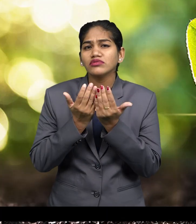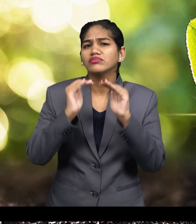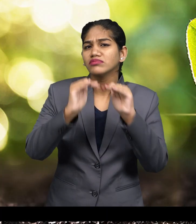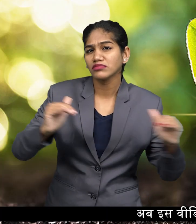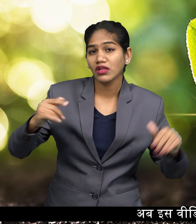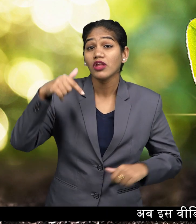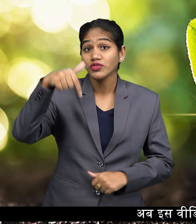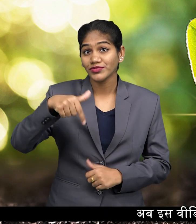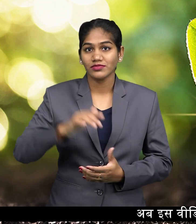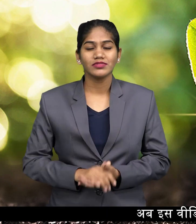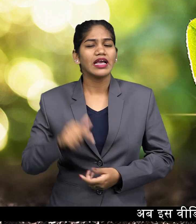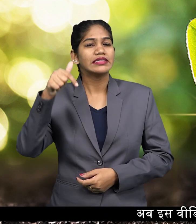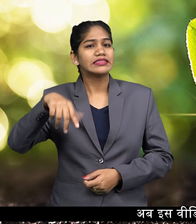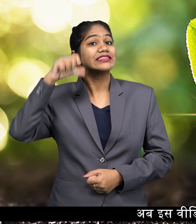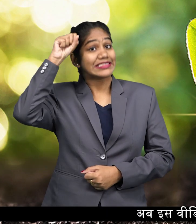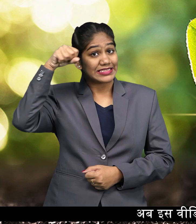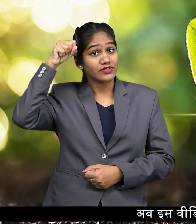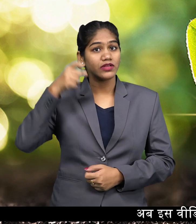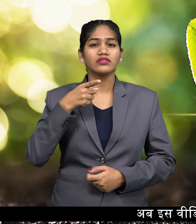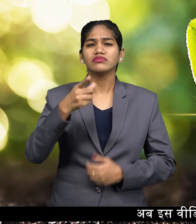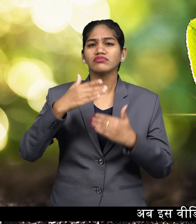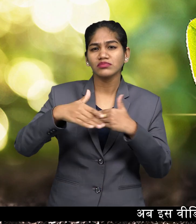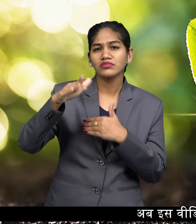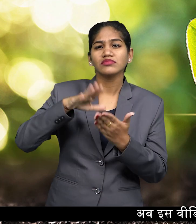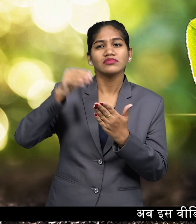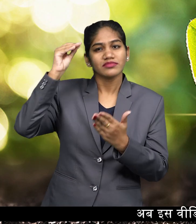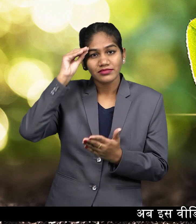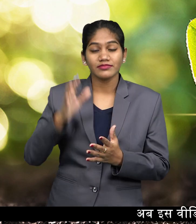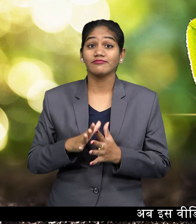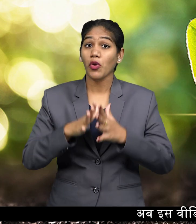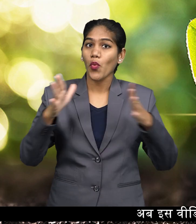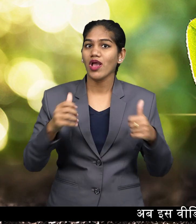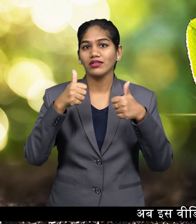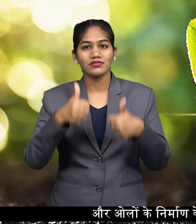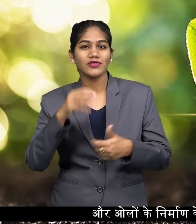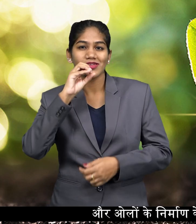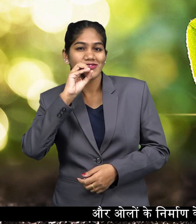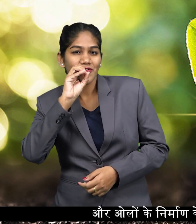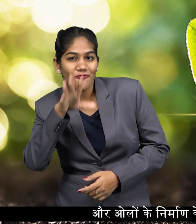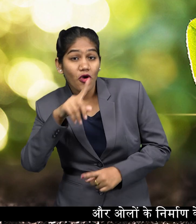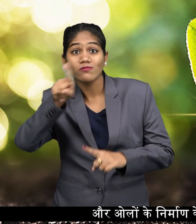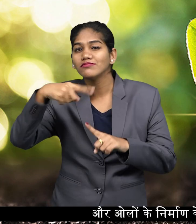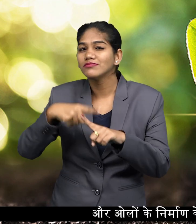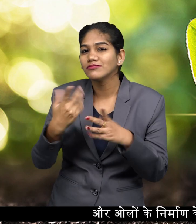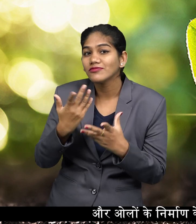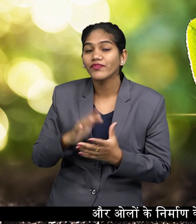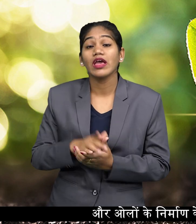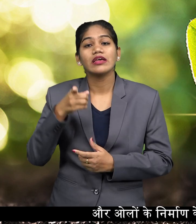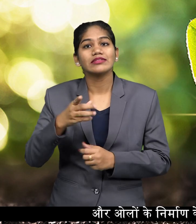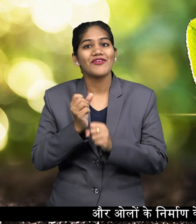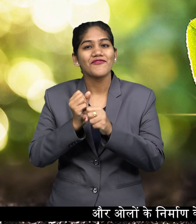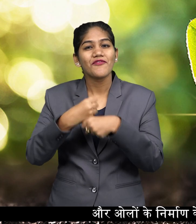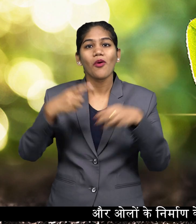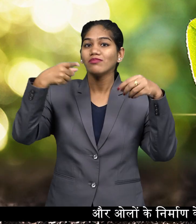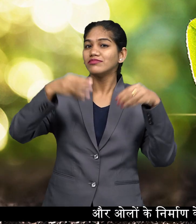विद्यार्थियों, अब इस वीडियो में आप बारिश, बर्फबारी, ओलावृष्टि और ओलों के निर्माण के बारे